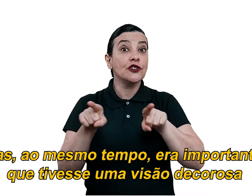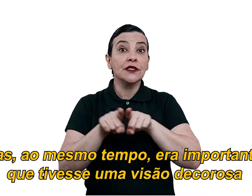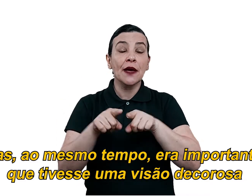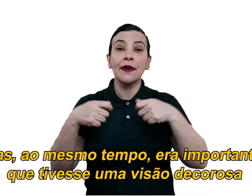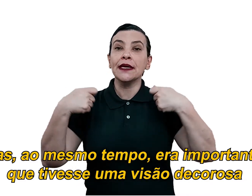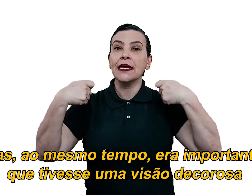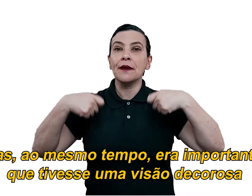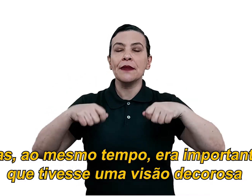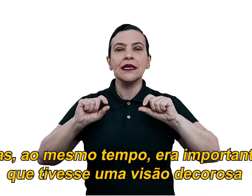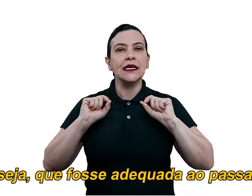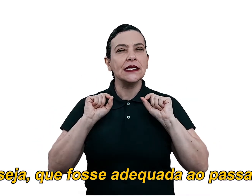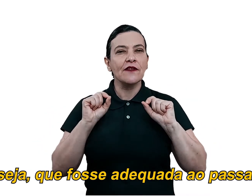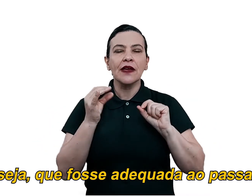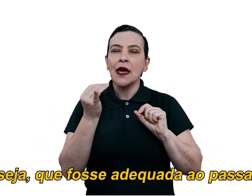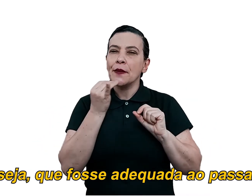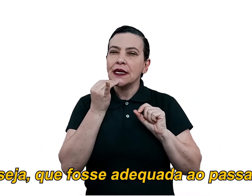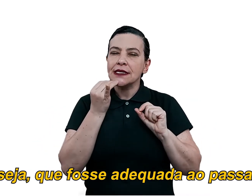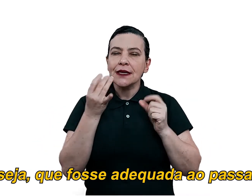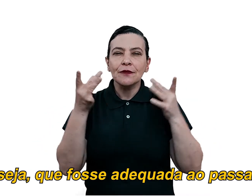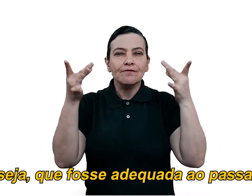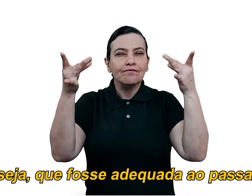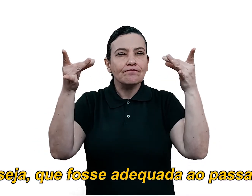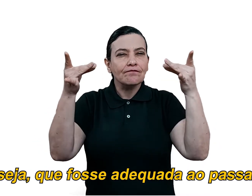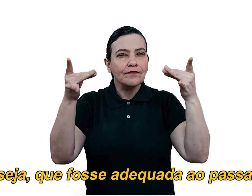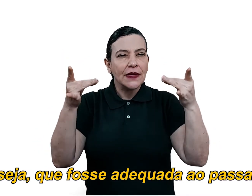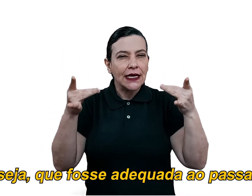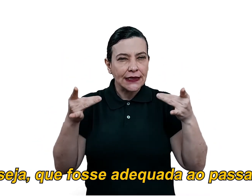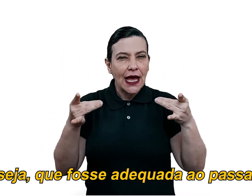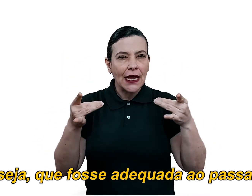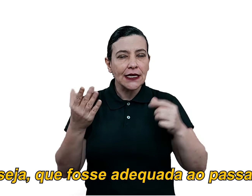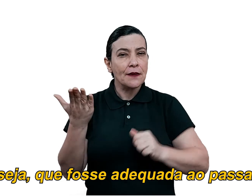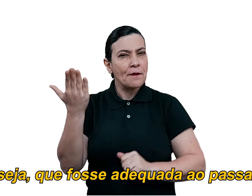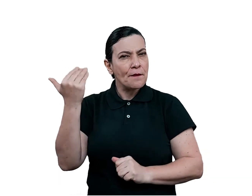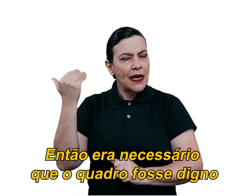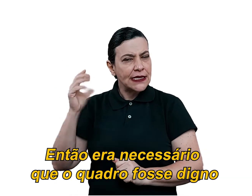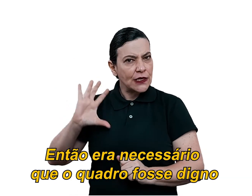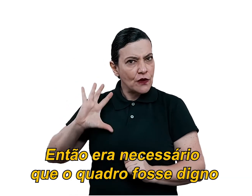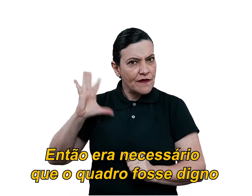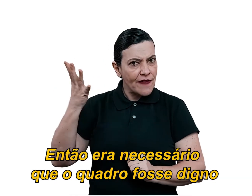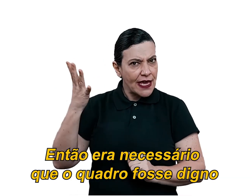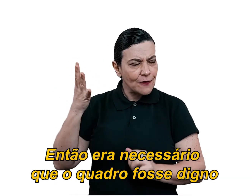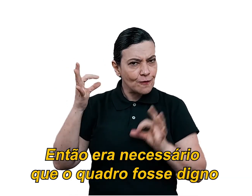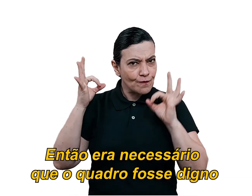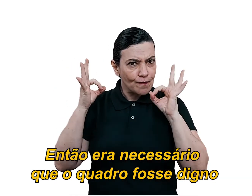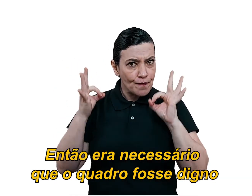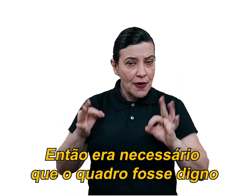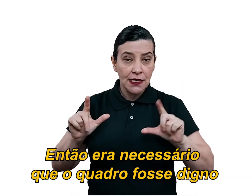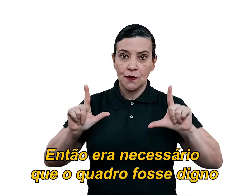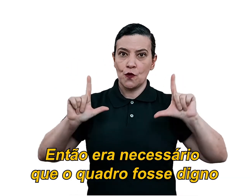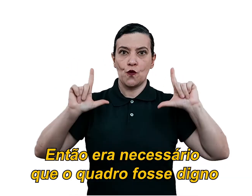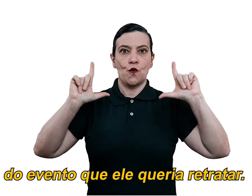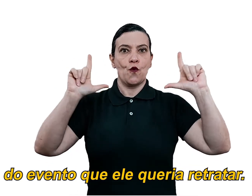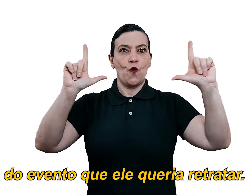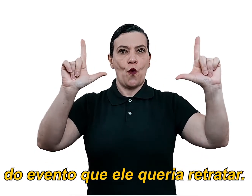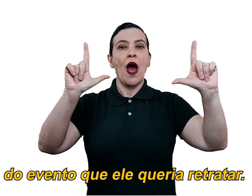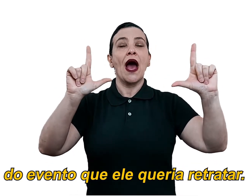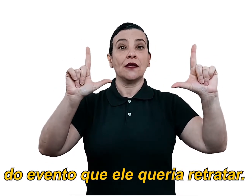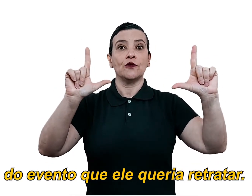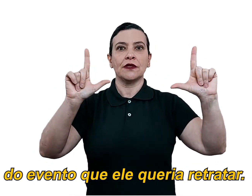visão decorosa, ou seja, que fosse adequada ao passado. Então, era necessário que o quadro fosse digno do evento que ele queria